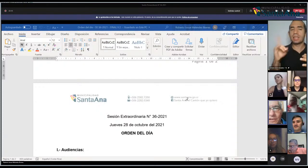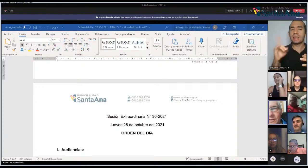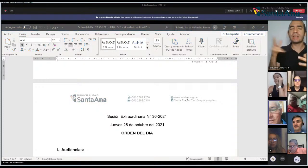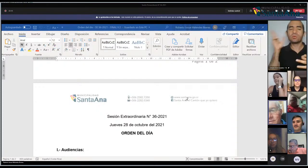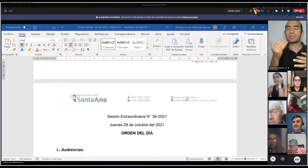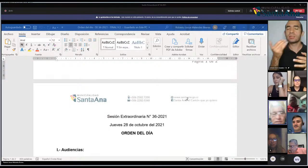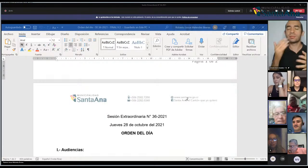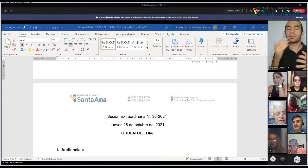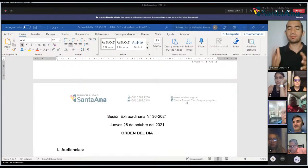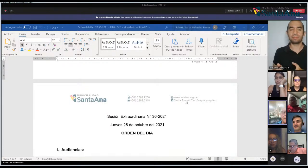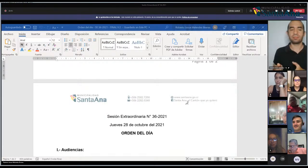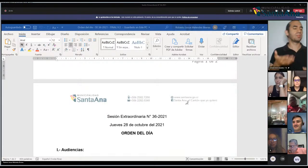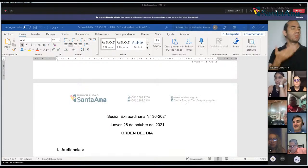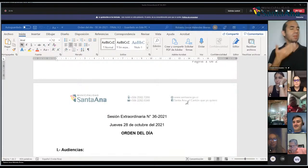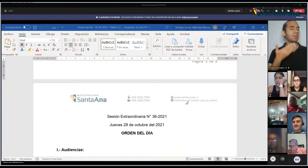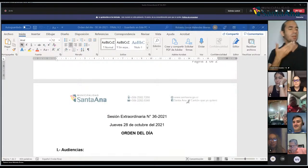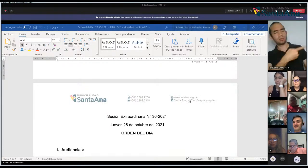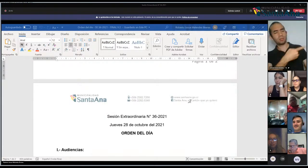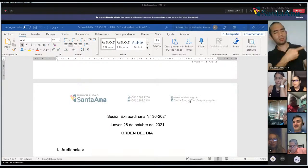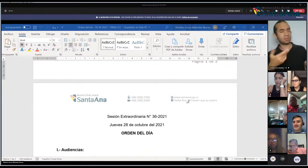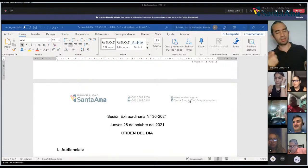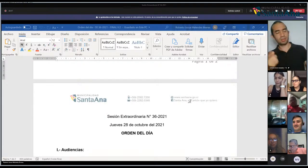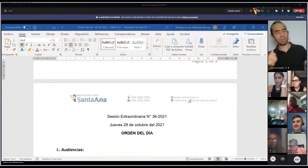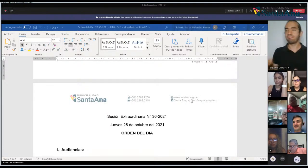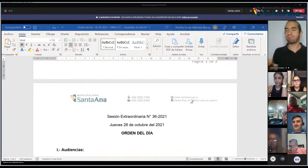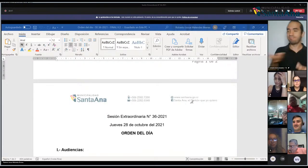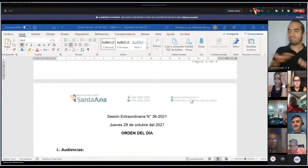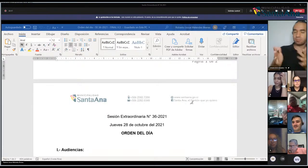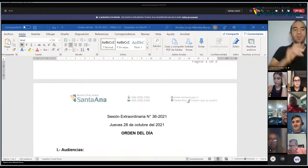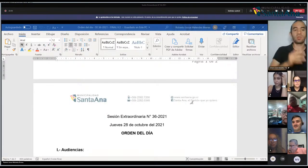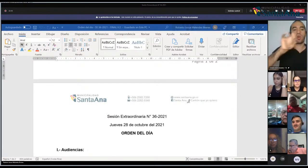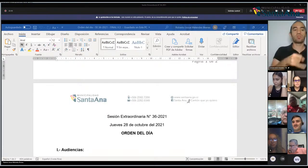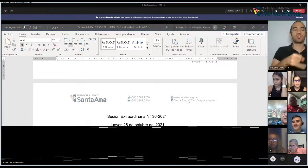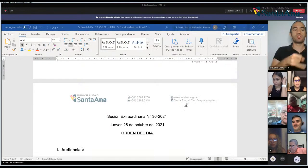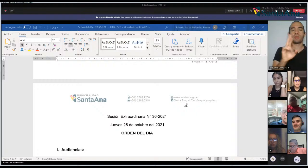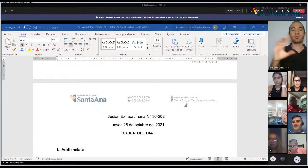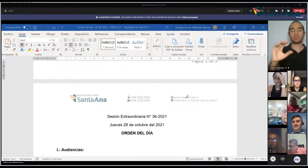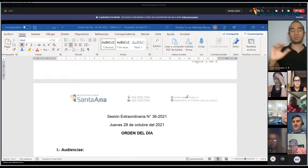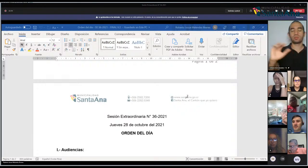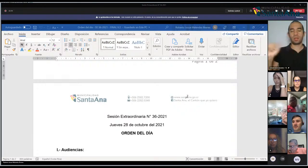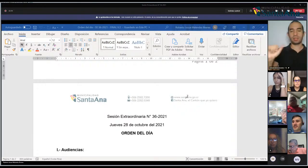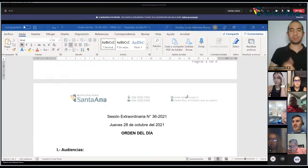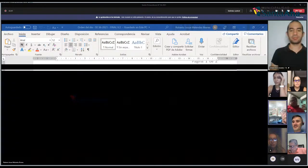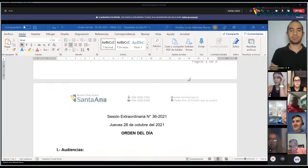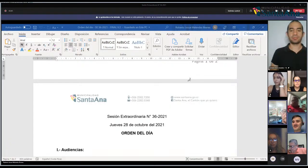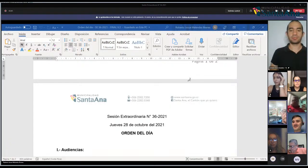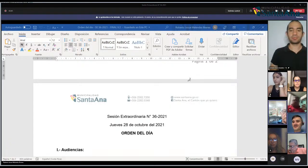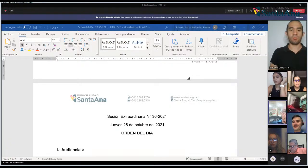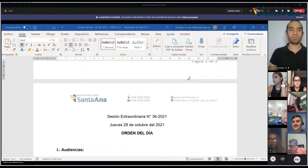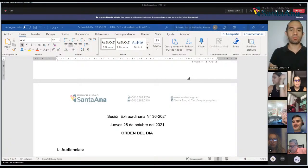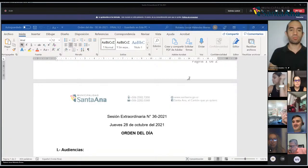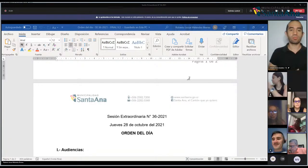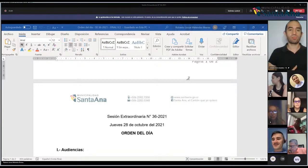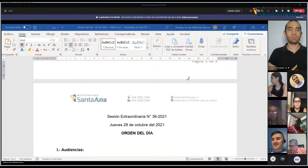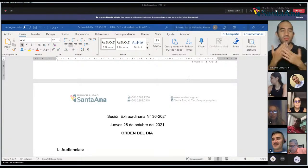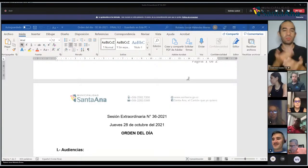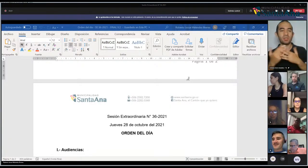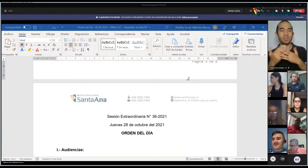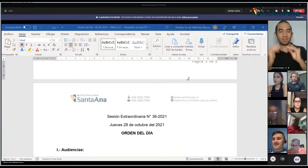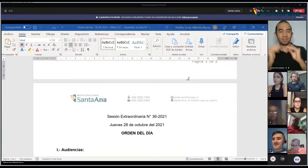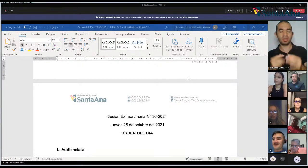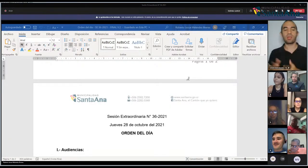para servirle don jose roberto castro araña no verán a gonzalo rojas